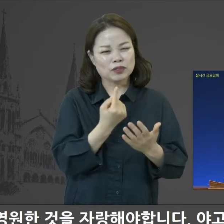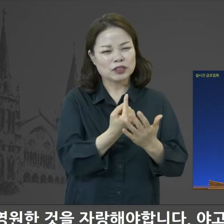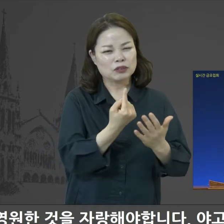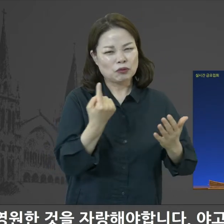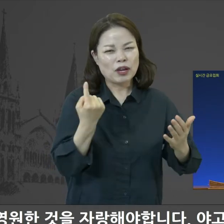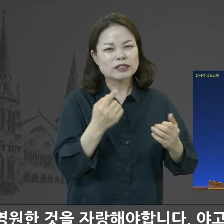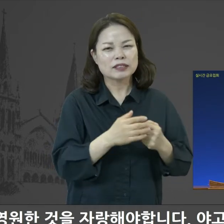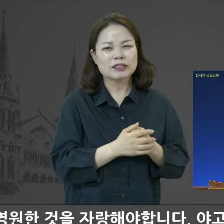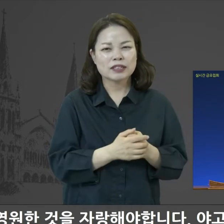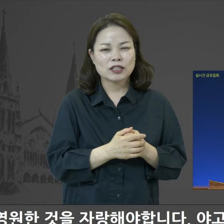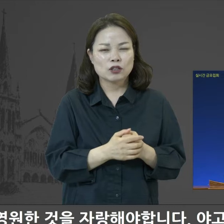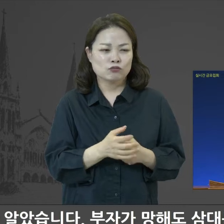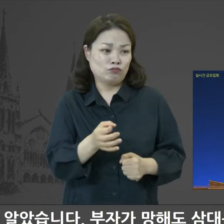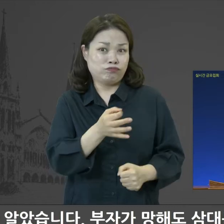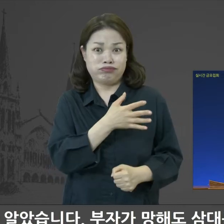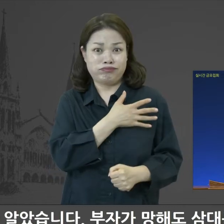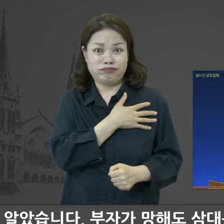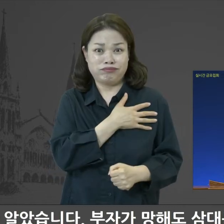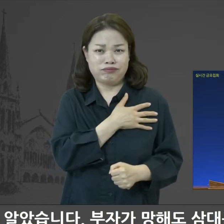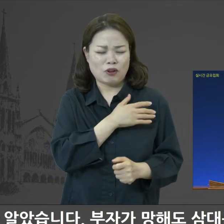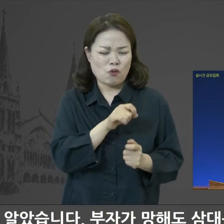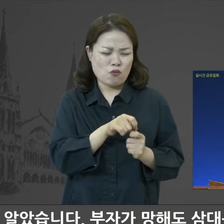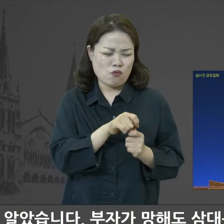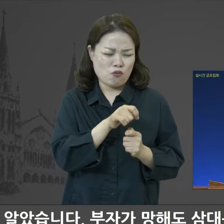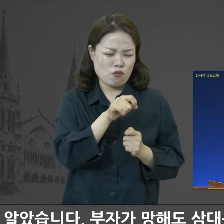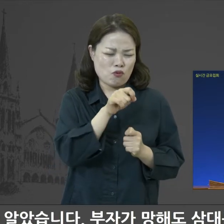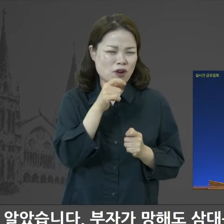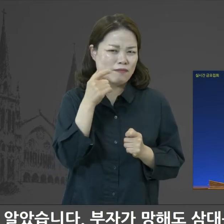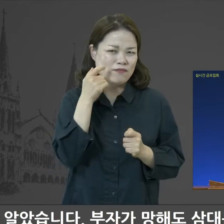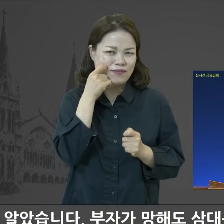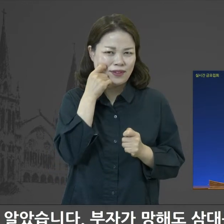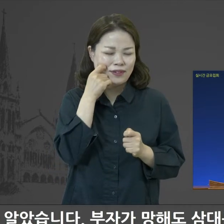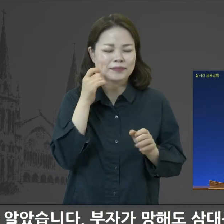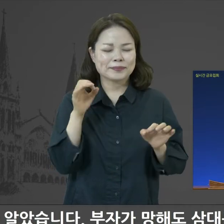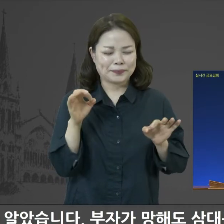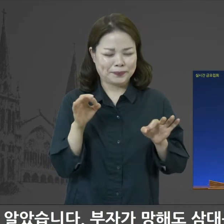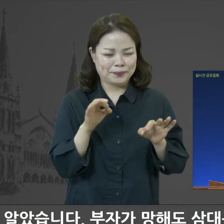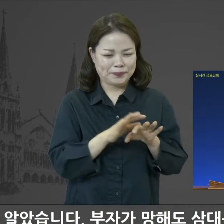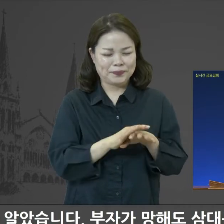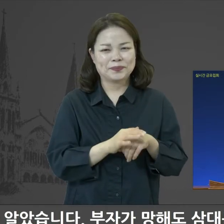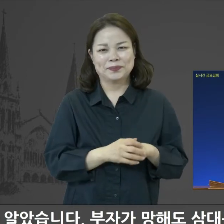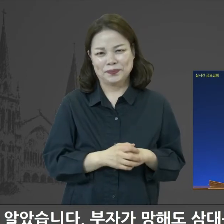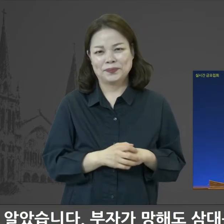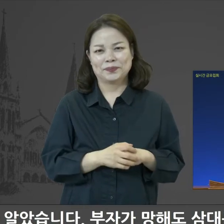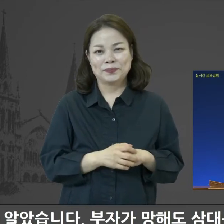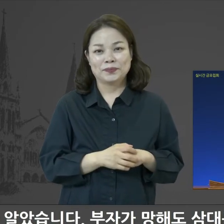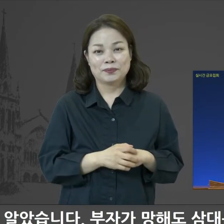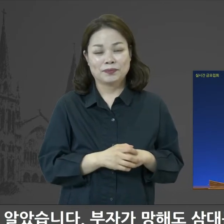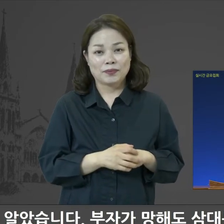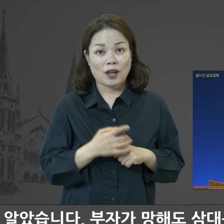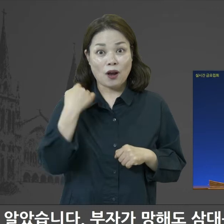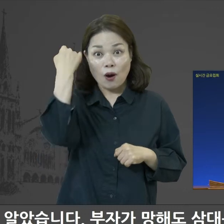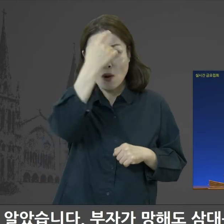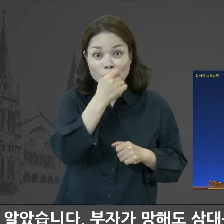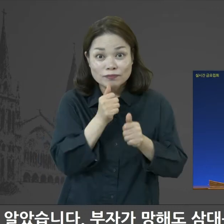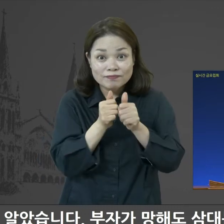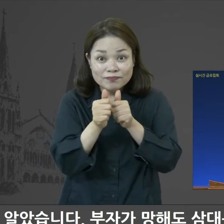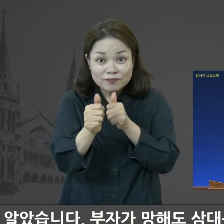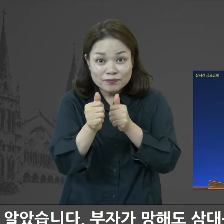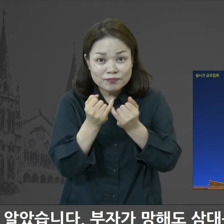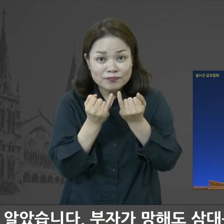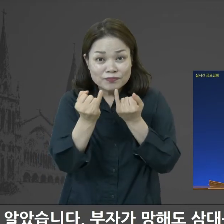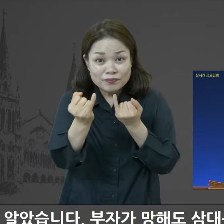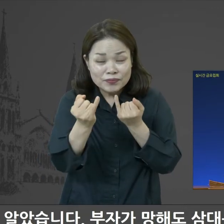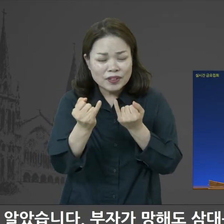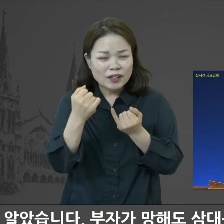거고요. 부도 그렇게 오래 가지 못합니다. 외모 오래